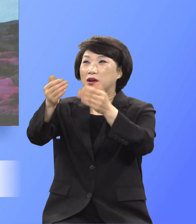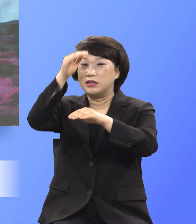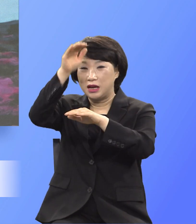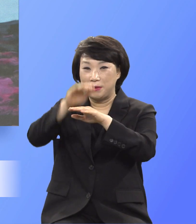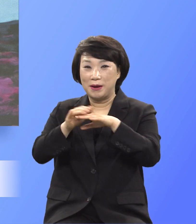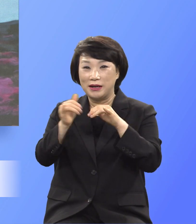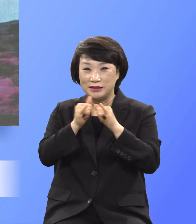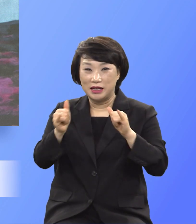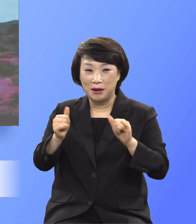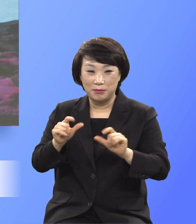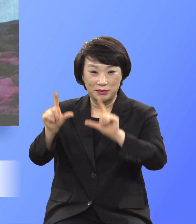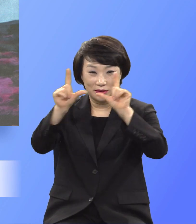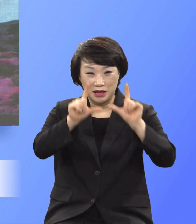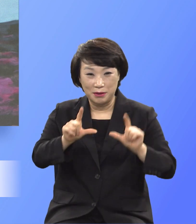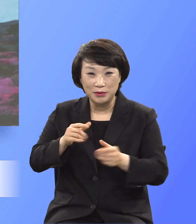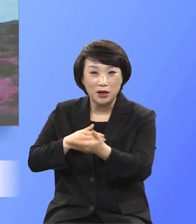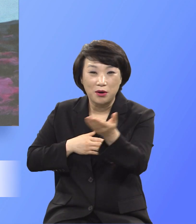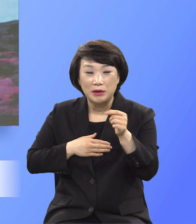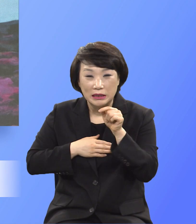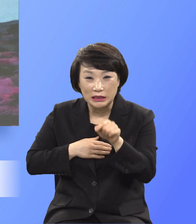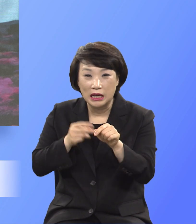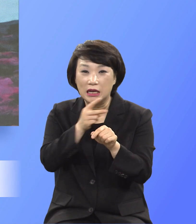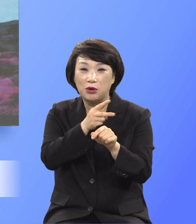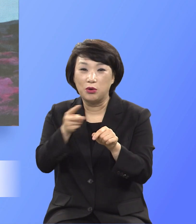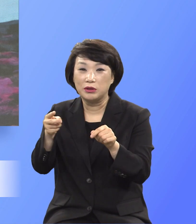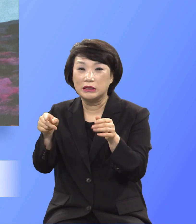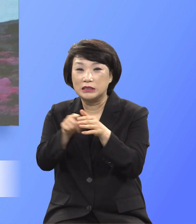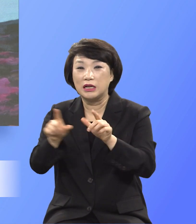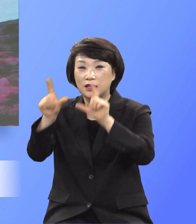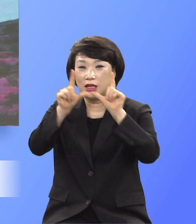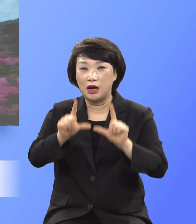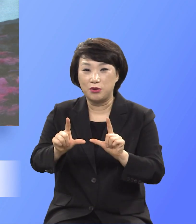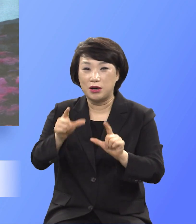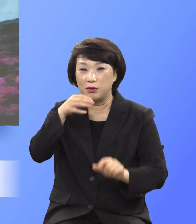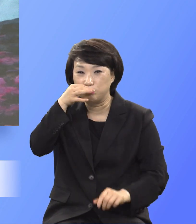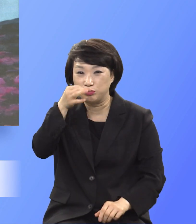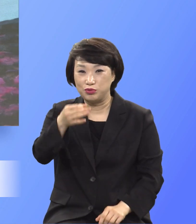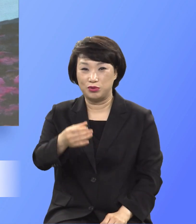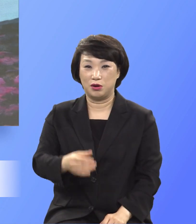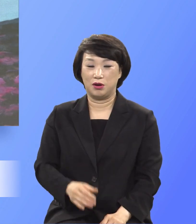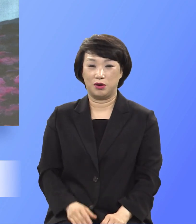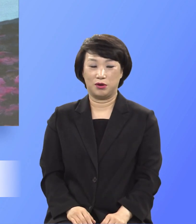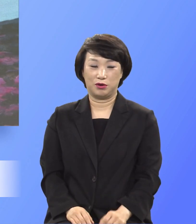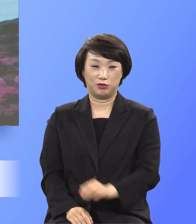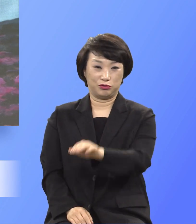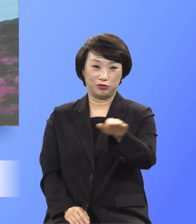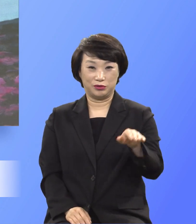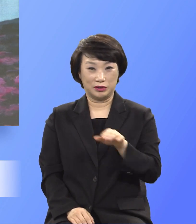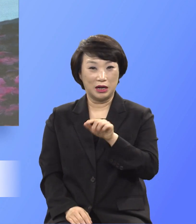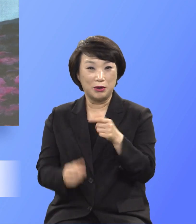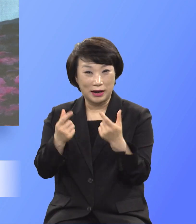삶의 신앙생활입니다 우리가 그렇게 합니까?